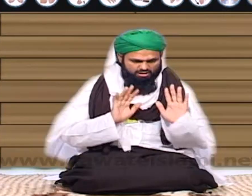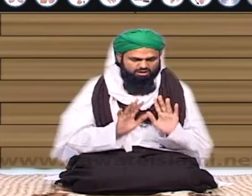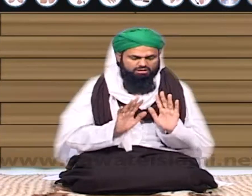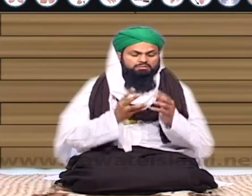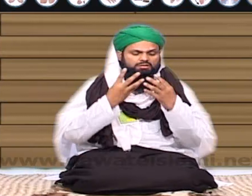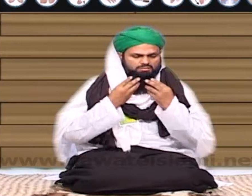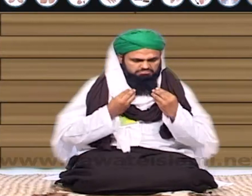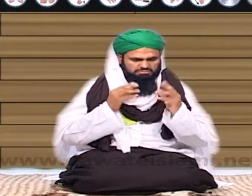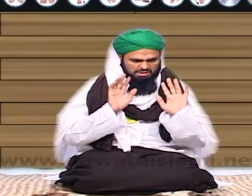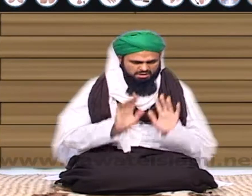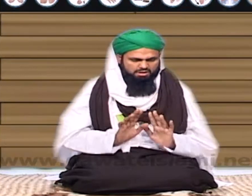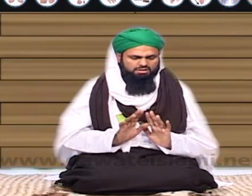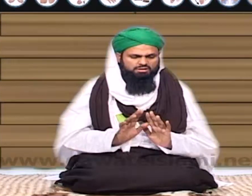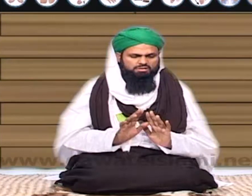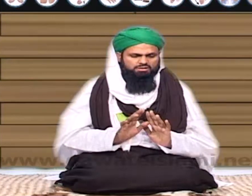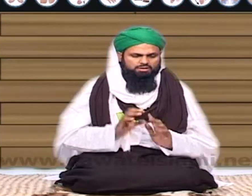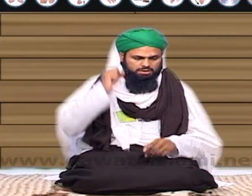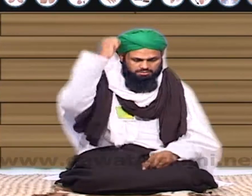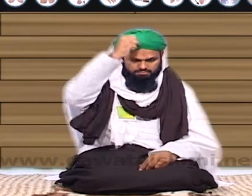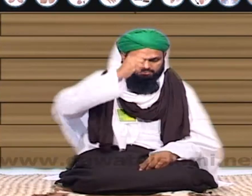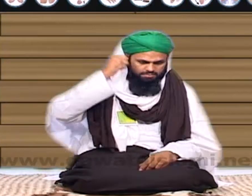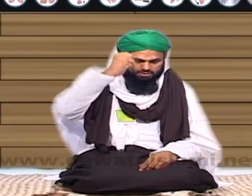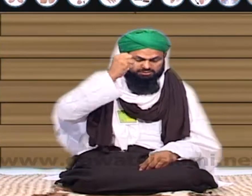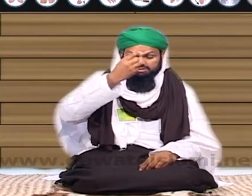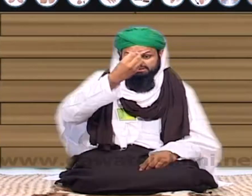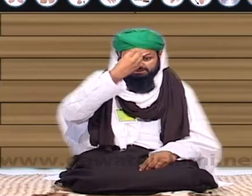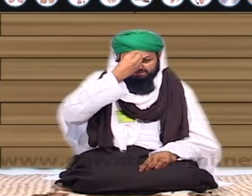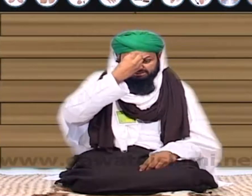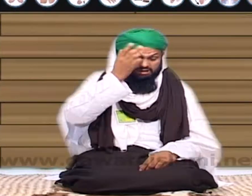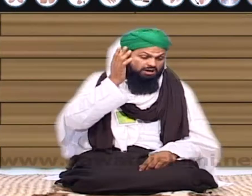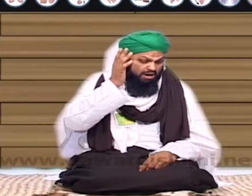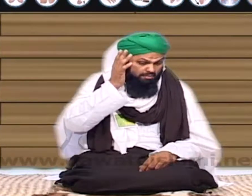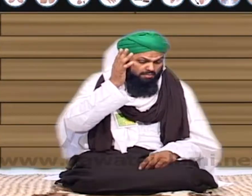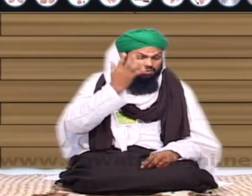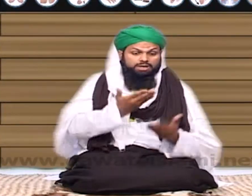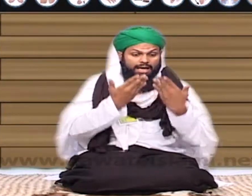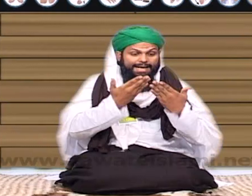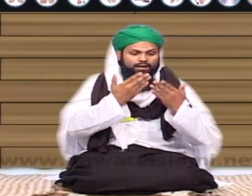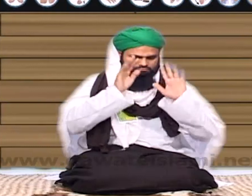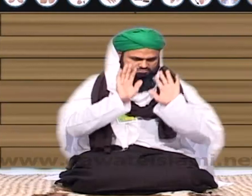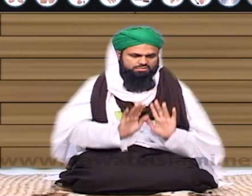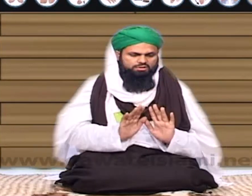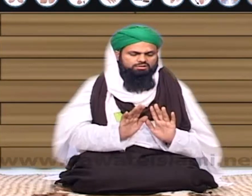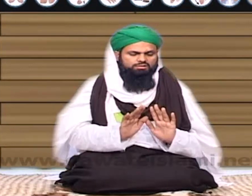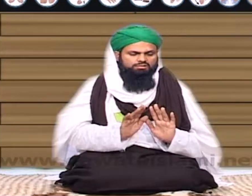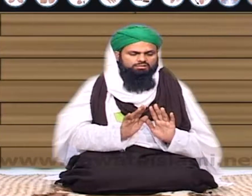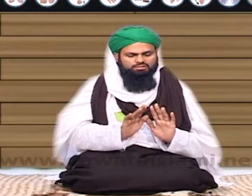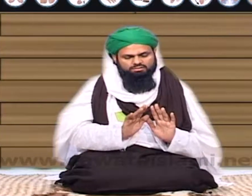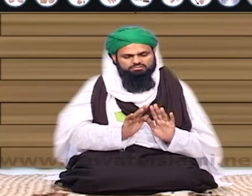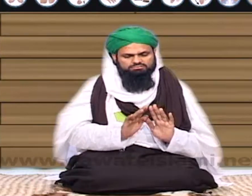بظاہر پرہیزگار، ریش بھی ہوگی، ہمامہ بھی ہوگا، سر پر نماز کا نشان بھی ہوگا، اچھا خاصا علم بھی ہوگا، سب